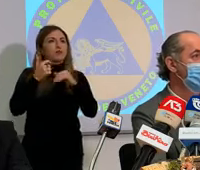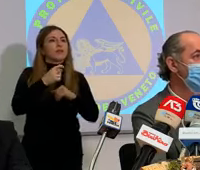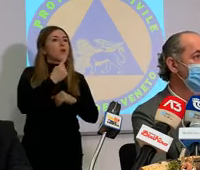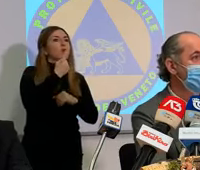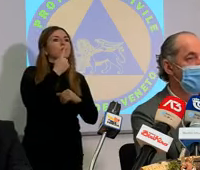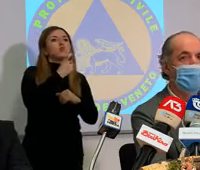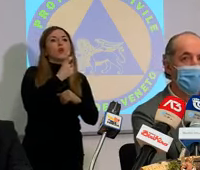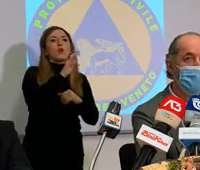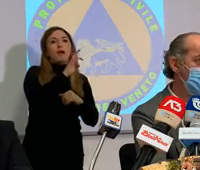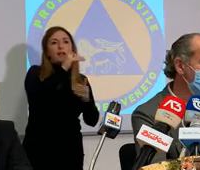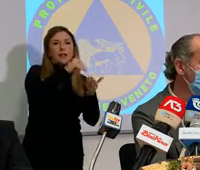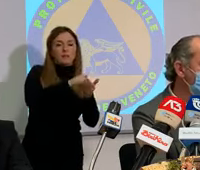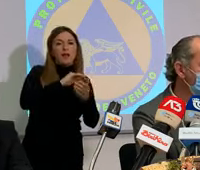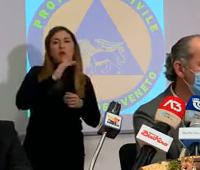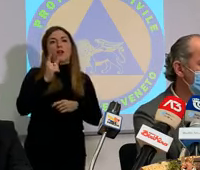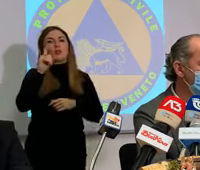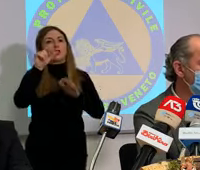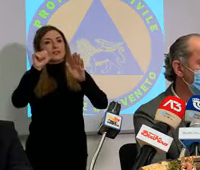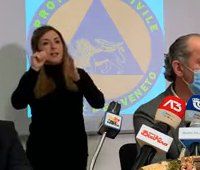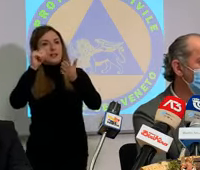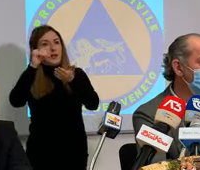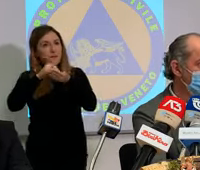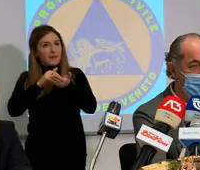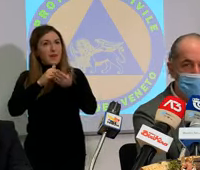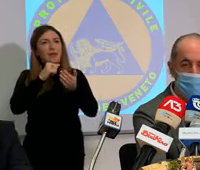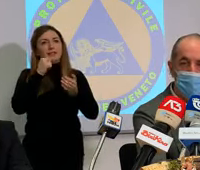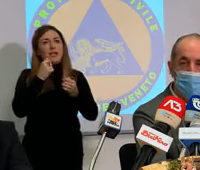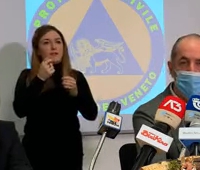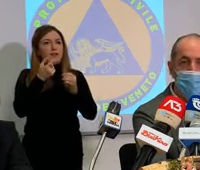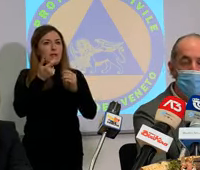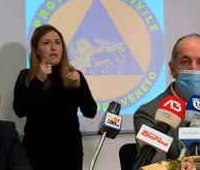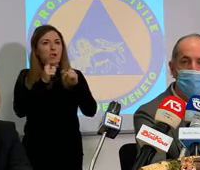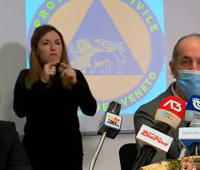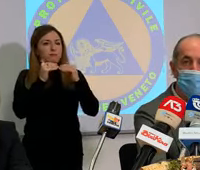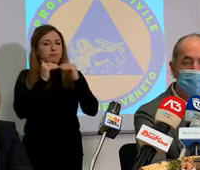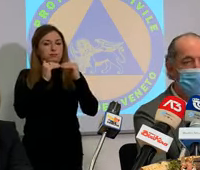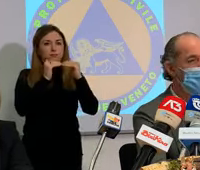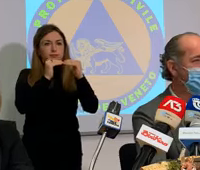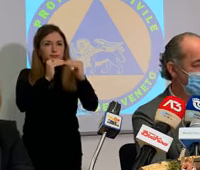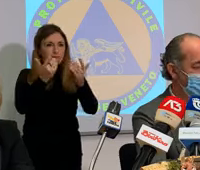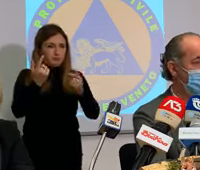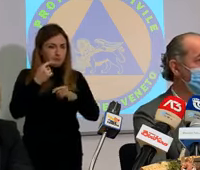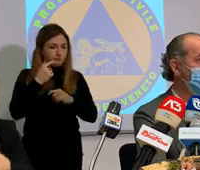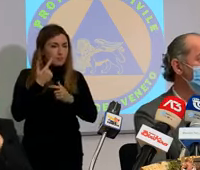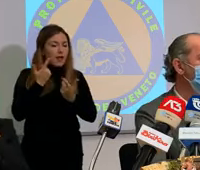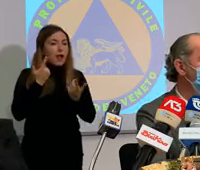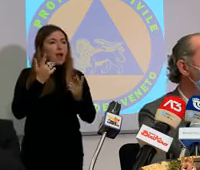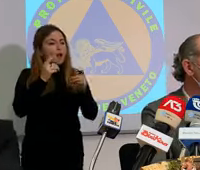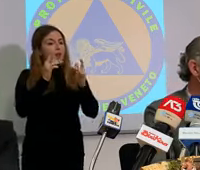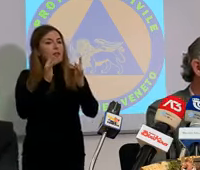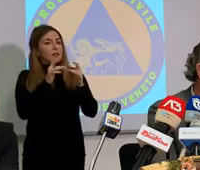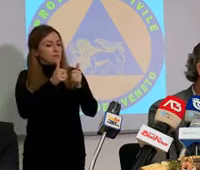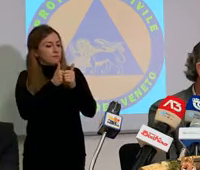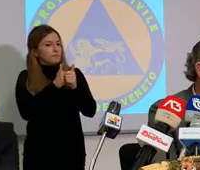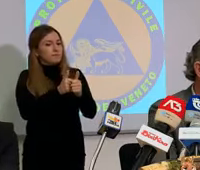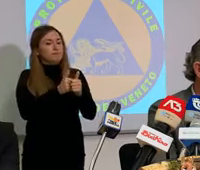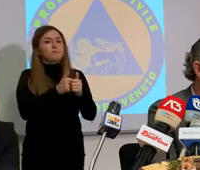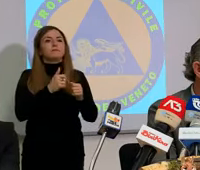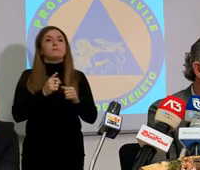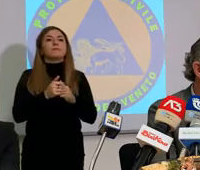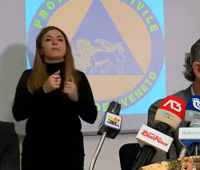60.000 devi capire anche qual è il tuo standard per capire l'evoluzione dopodiché sapete questo conto altresì il vero tema sono l'occupazione